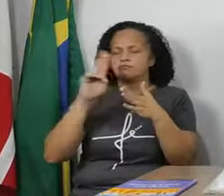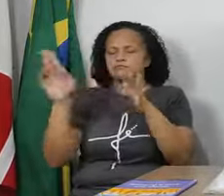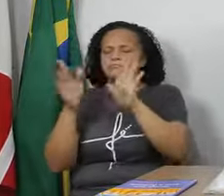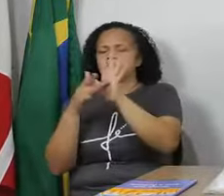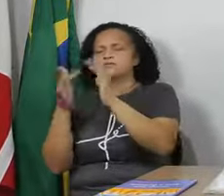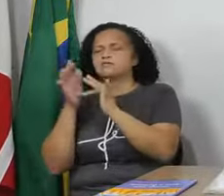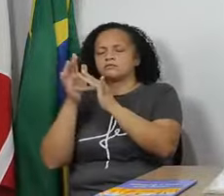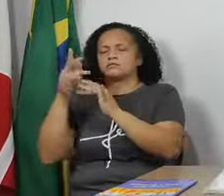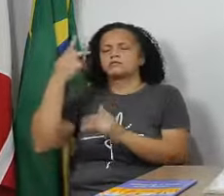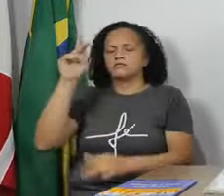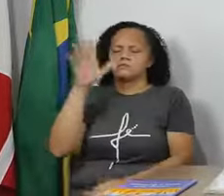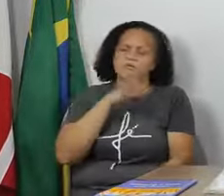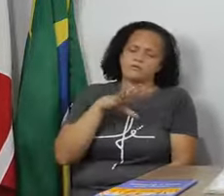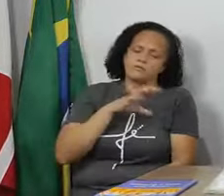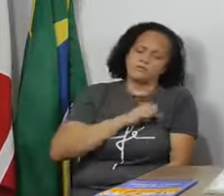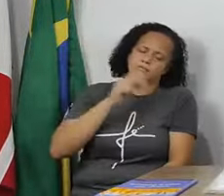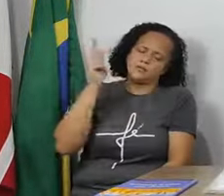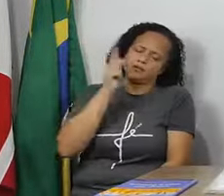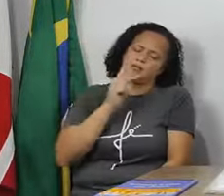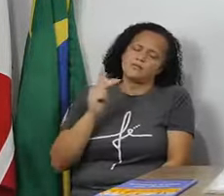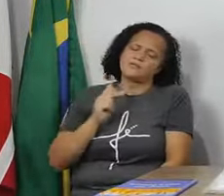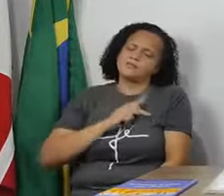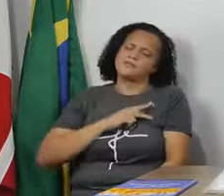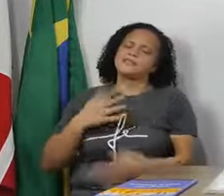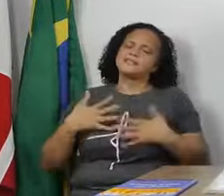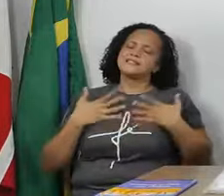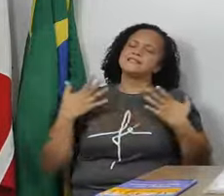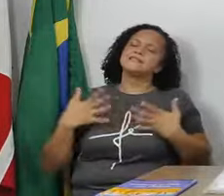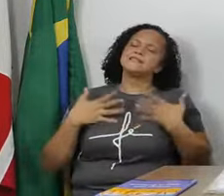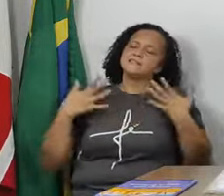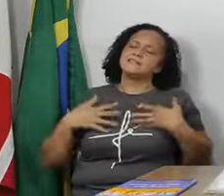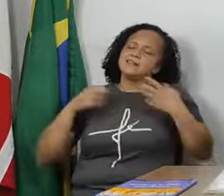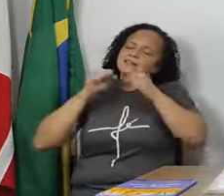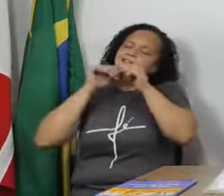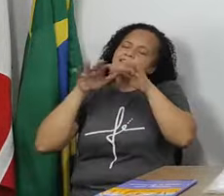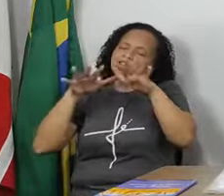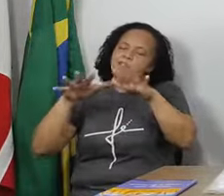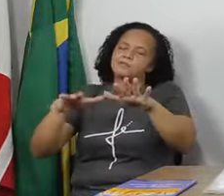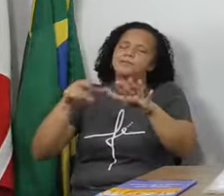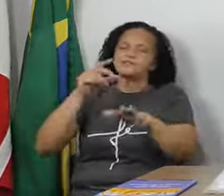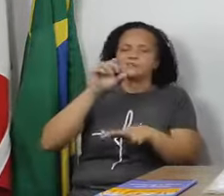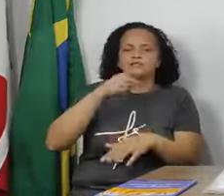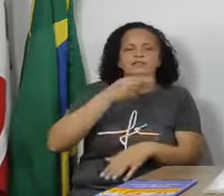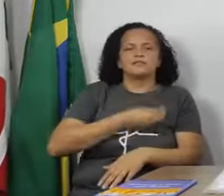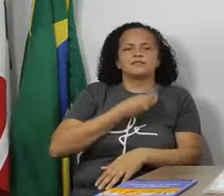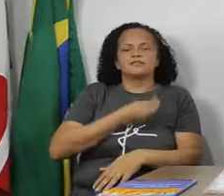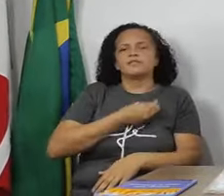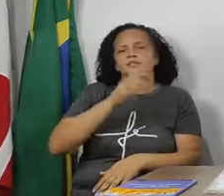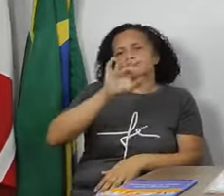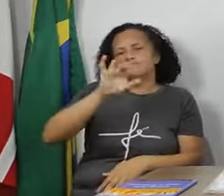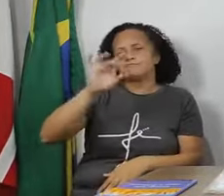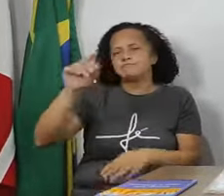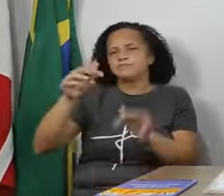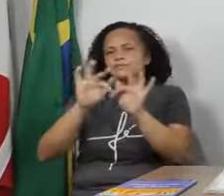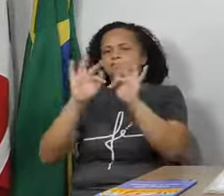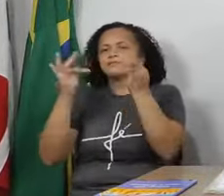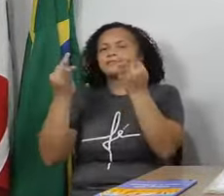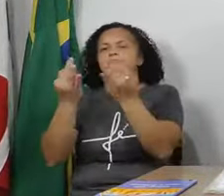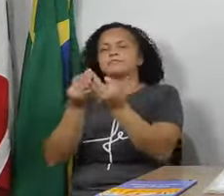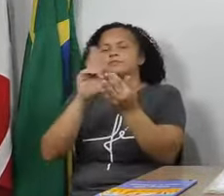teu amor, que a tua paz, o teu gozo, a tua unção sejam derramados sobre a sua vida, sobre a sua família,